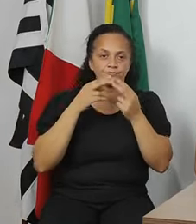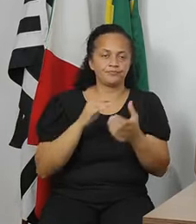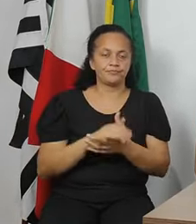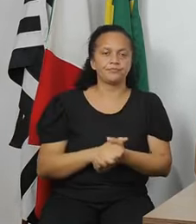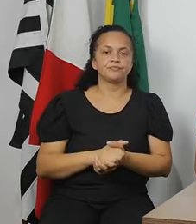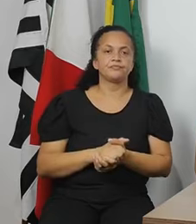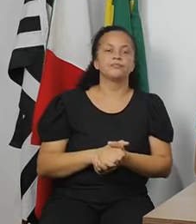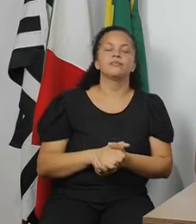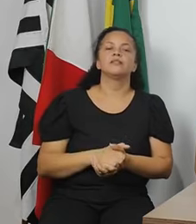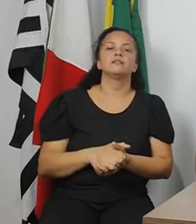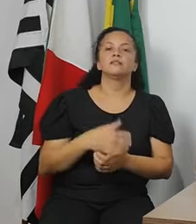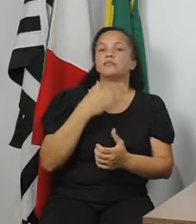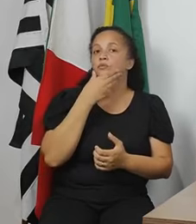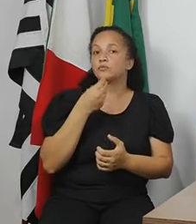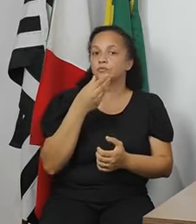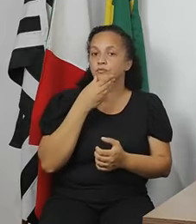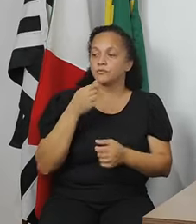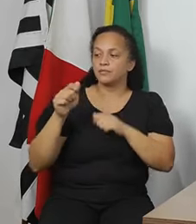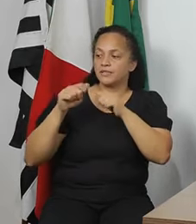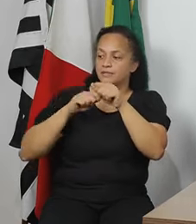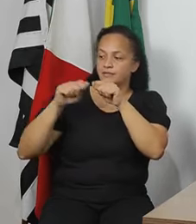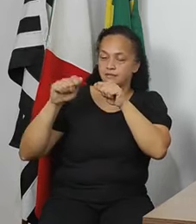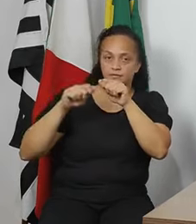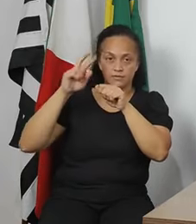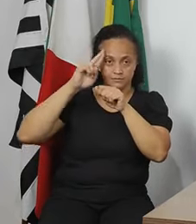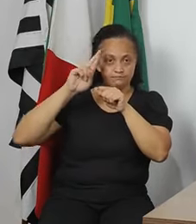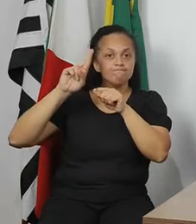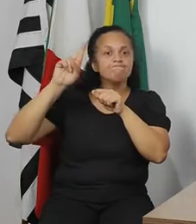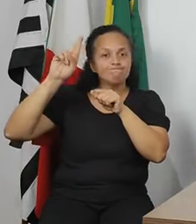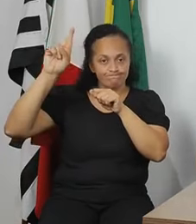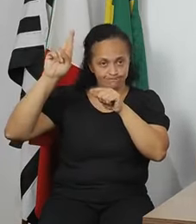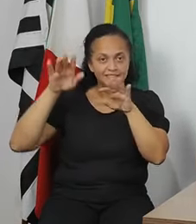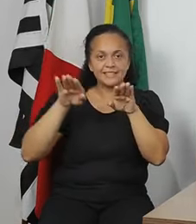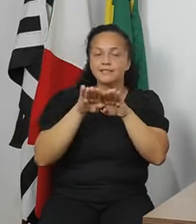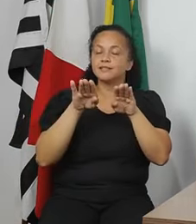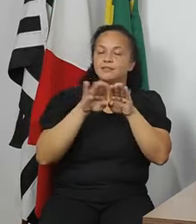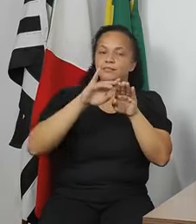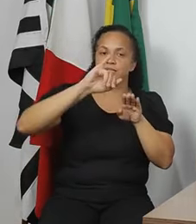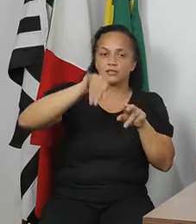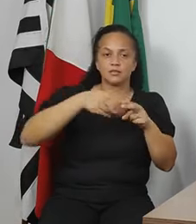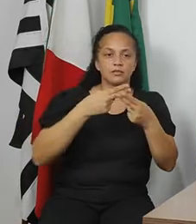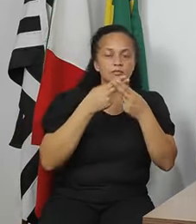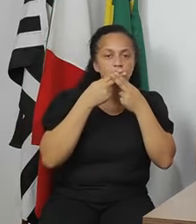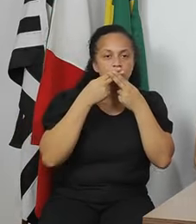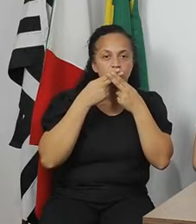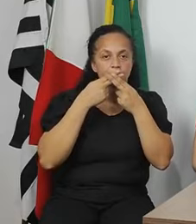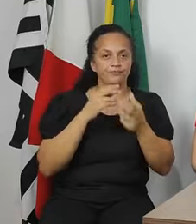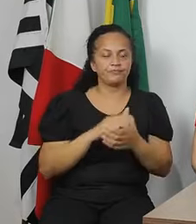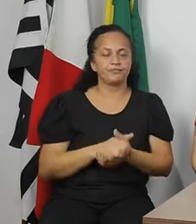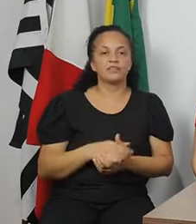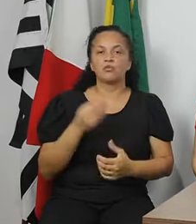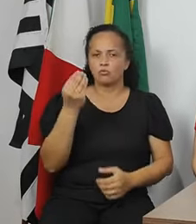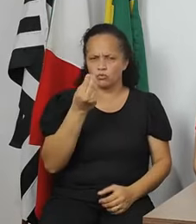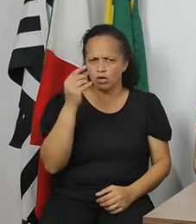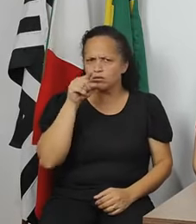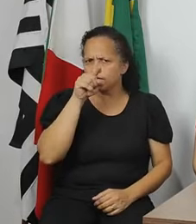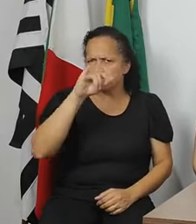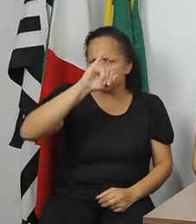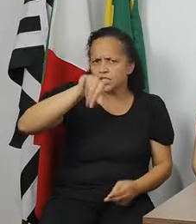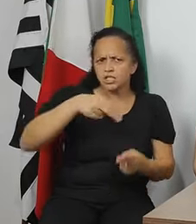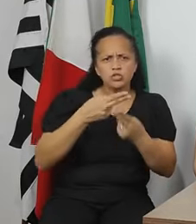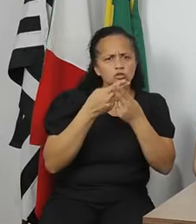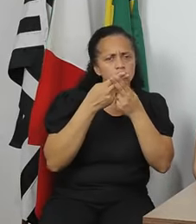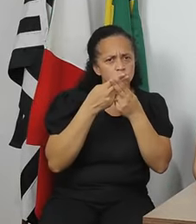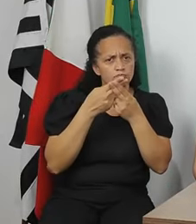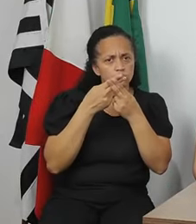e jejuavam. Então, o ato de jejuar tem que ser um ato de adorar a Deus. Tem que ser